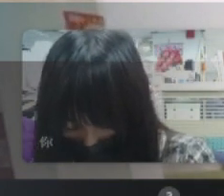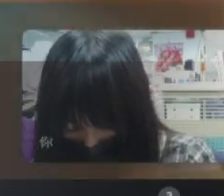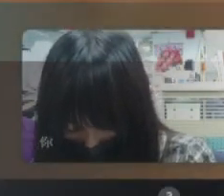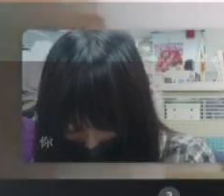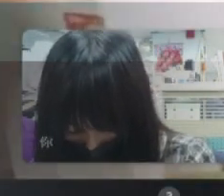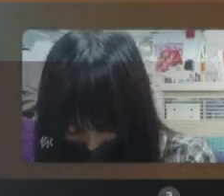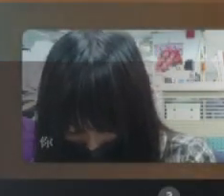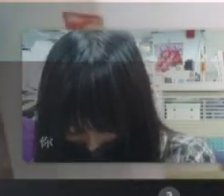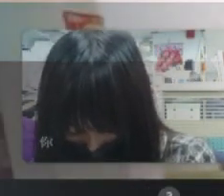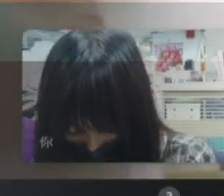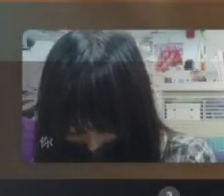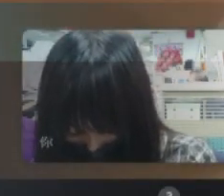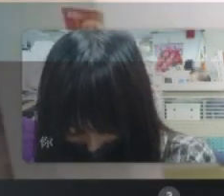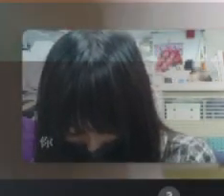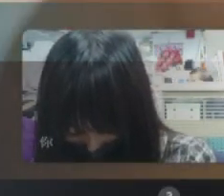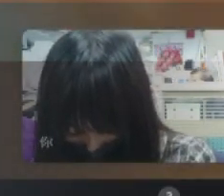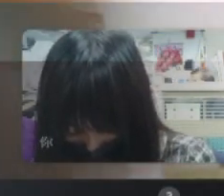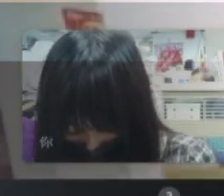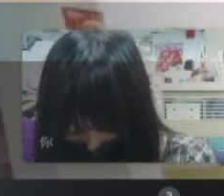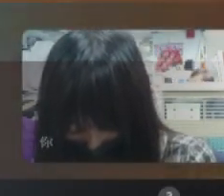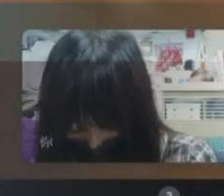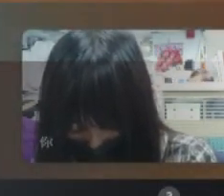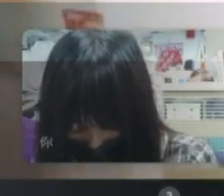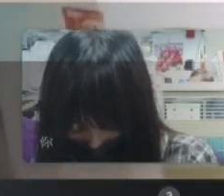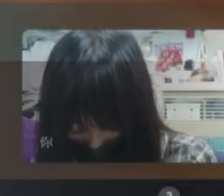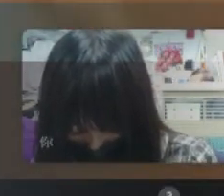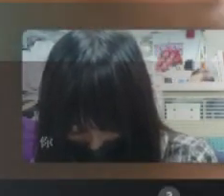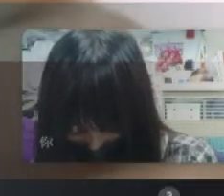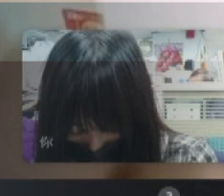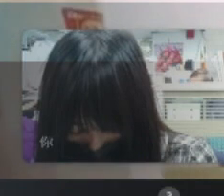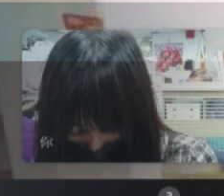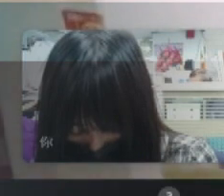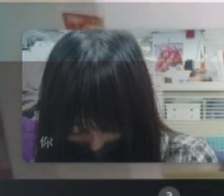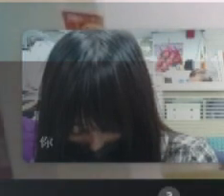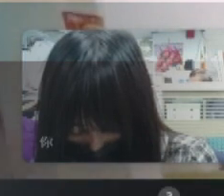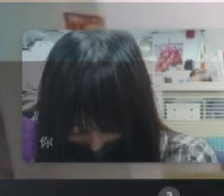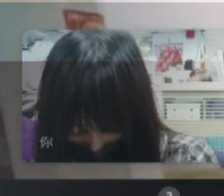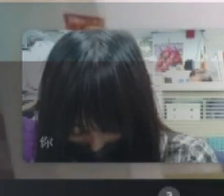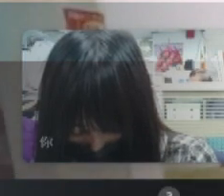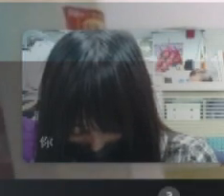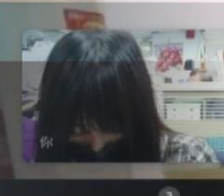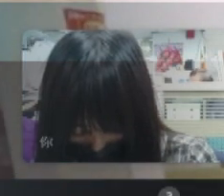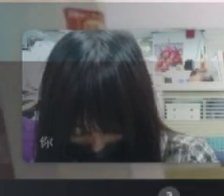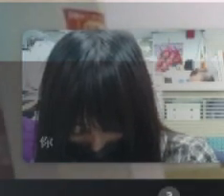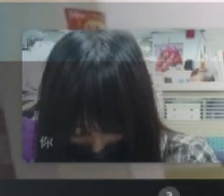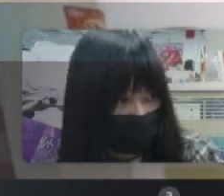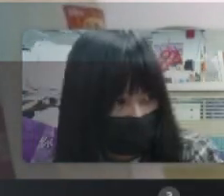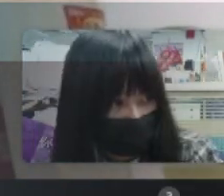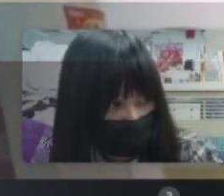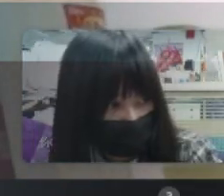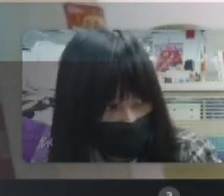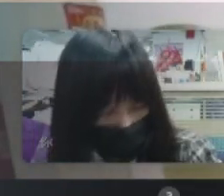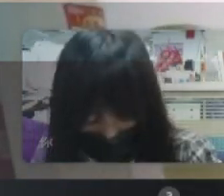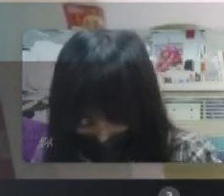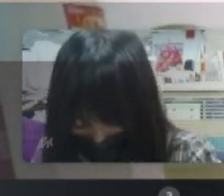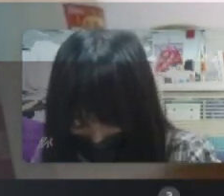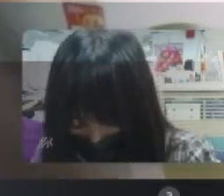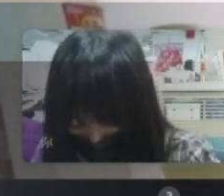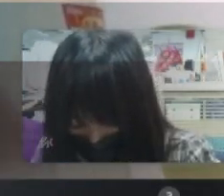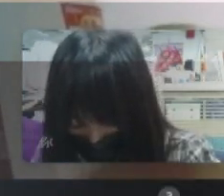你用任何语言问它，基本上它都可以达到对应的回答。一般来说，英文的效果是最好的，只要是中文的，那它就再把它强